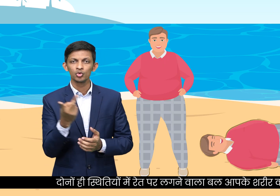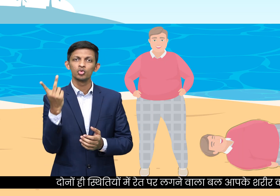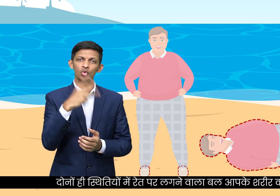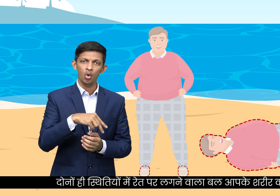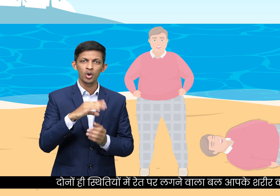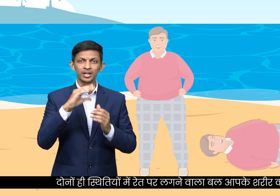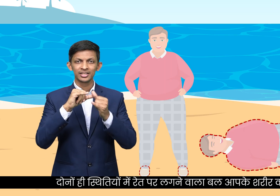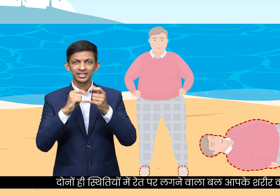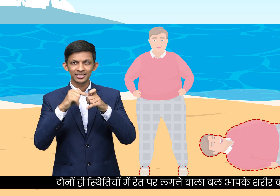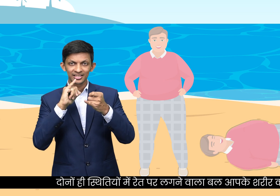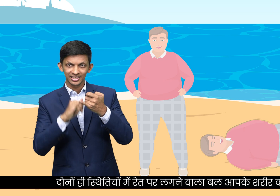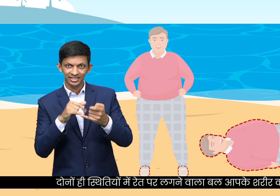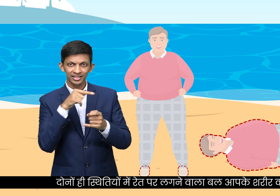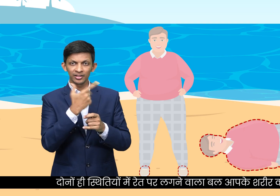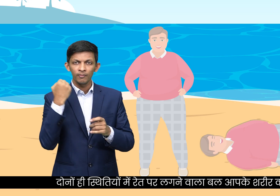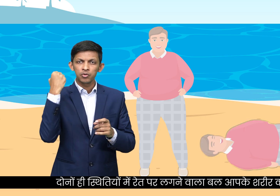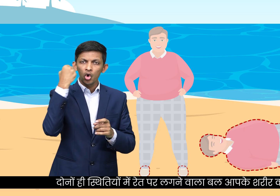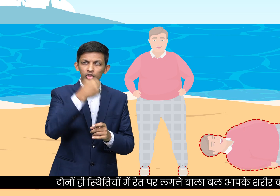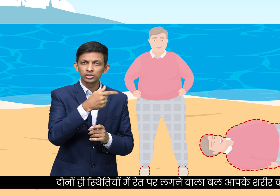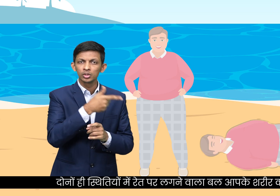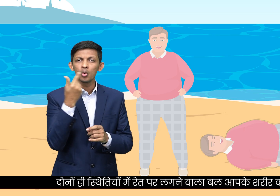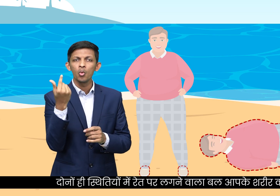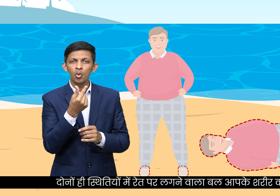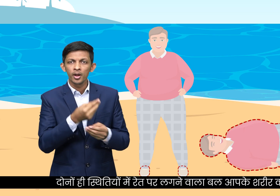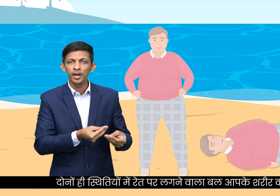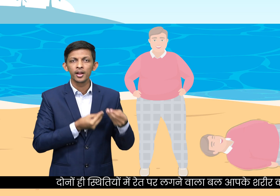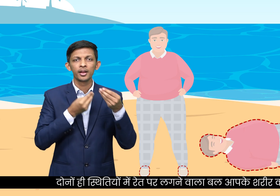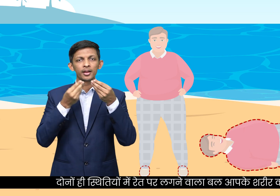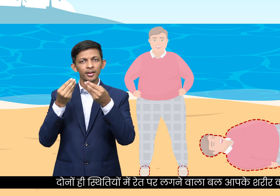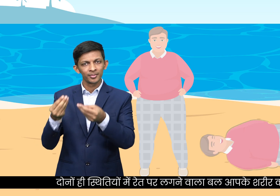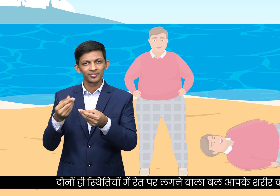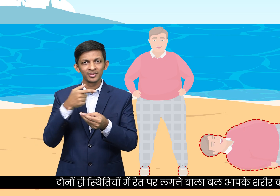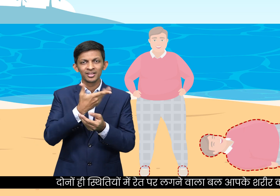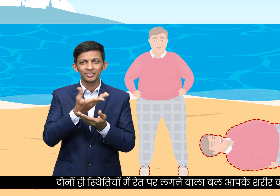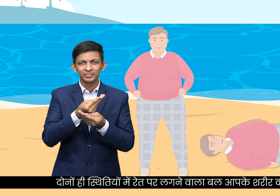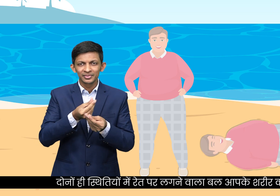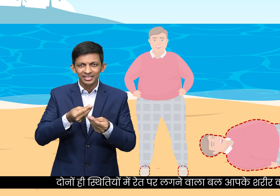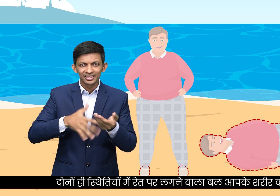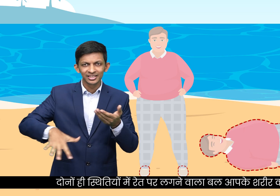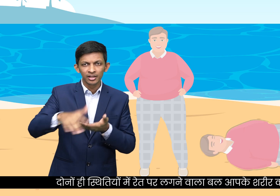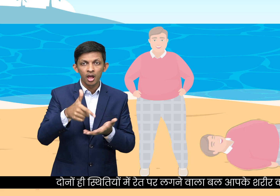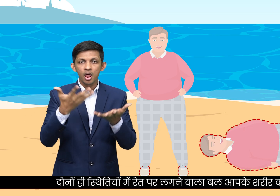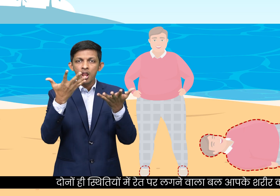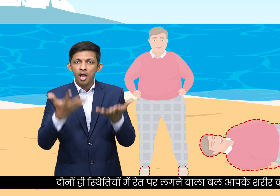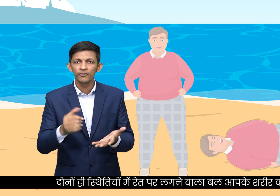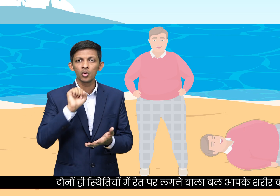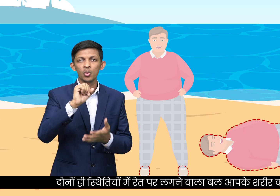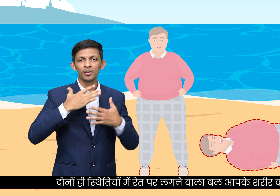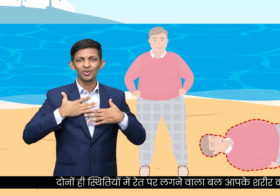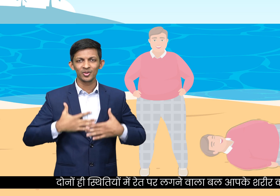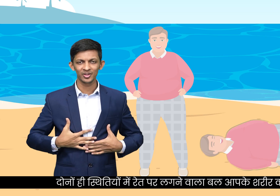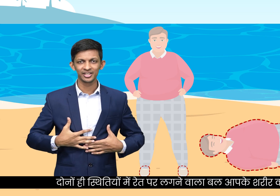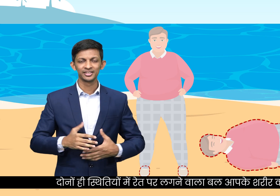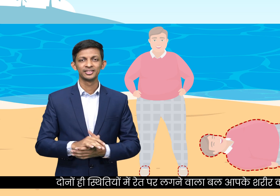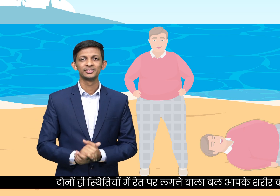ही स्थितियों में रेत पर लगने वाला बल आपके शरीर का भार है।